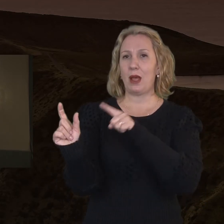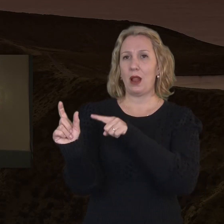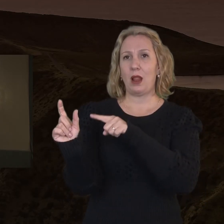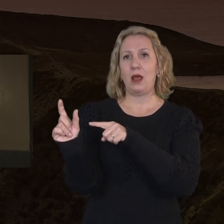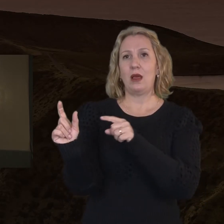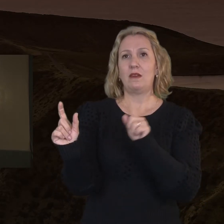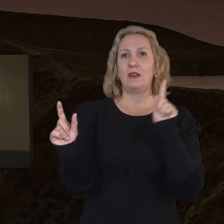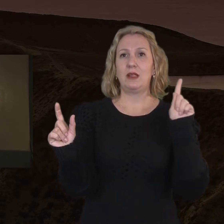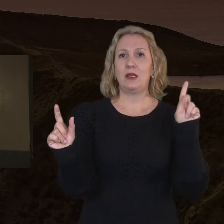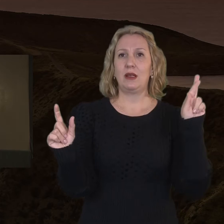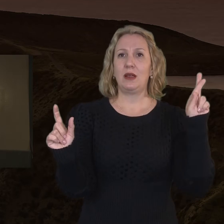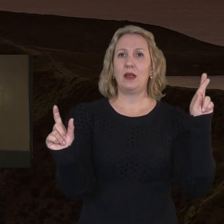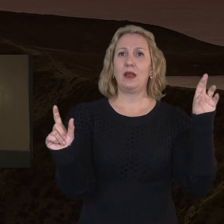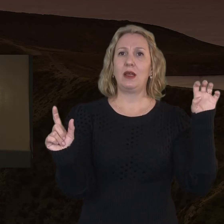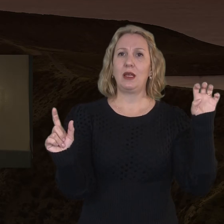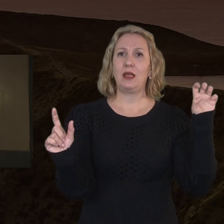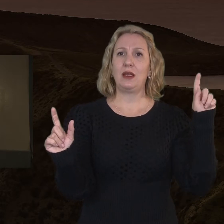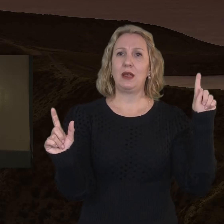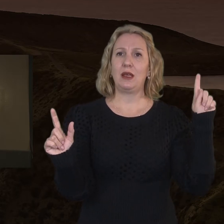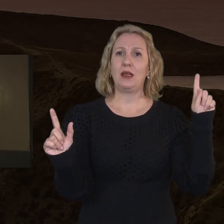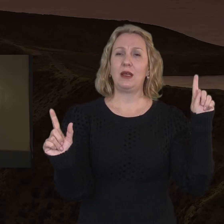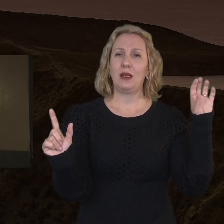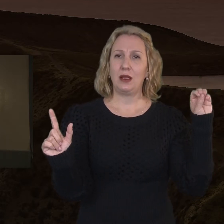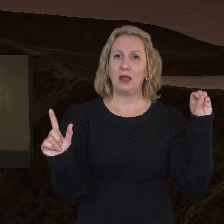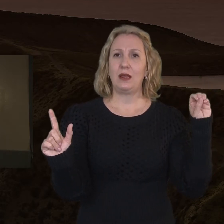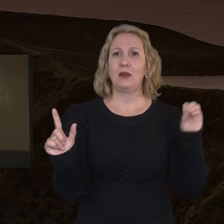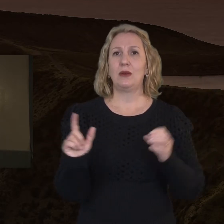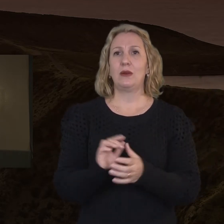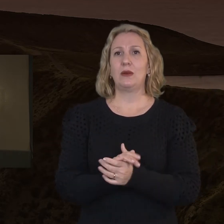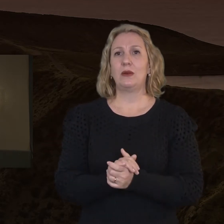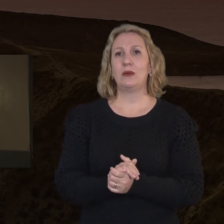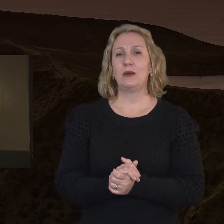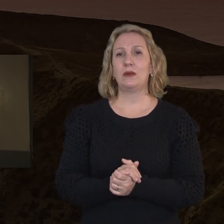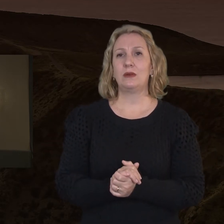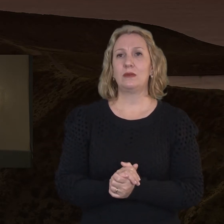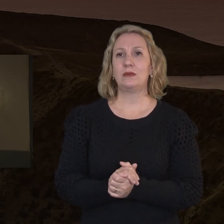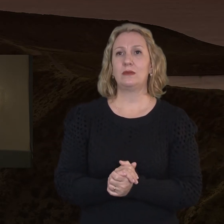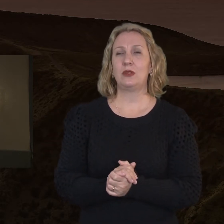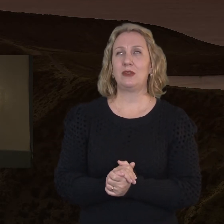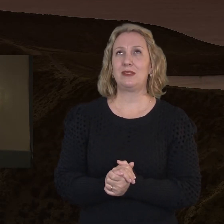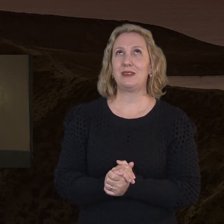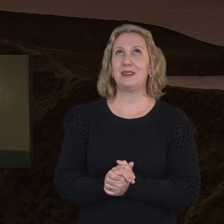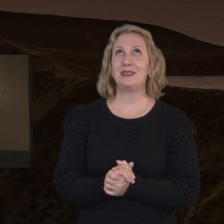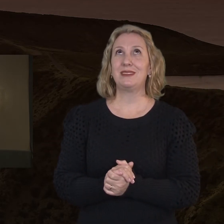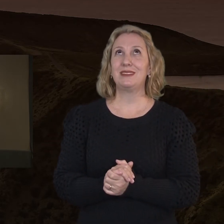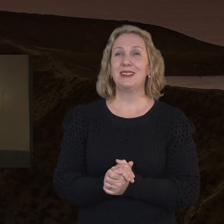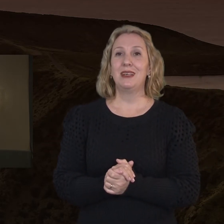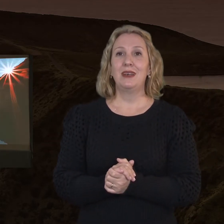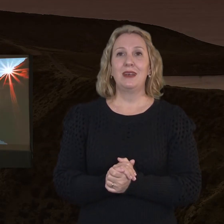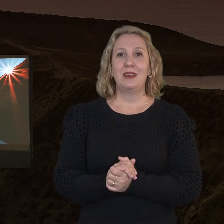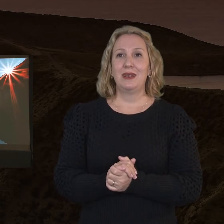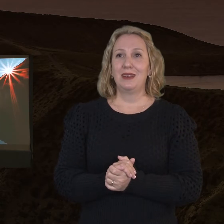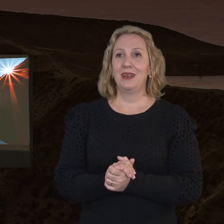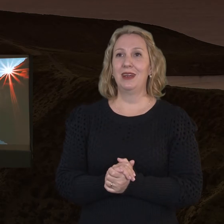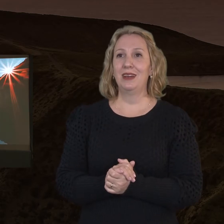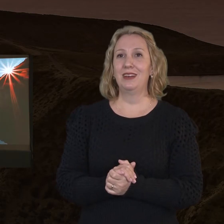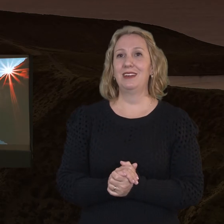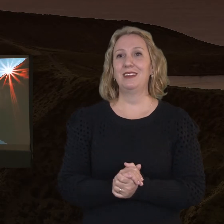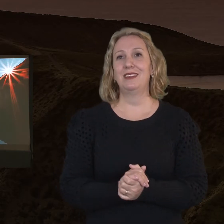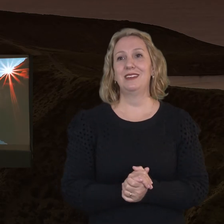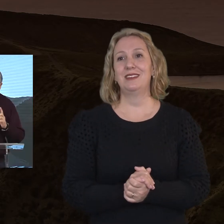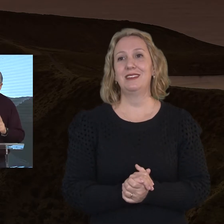convergir a antes de a palavra no grego é ana que falar eu mai